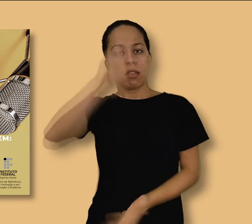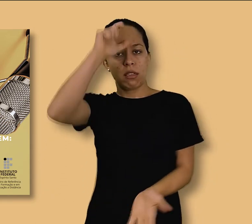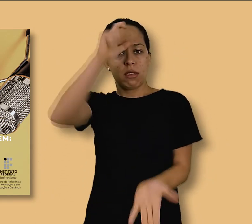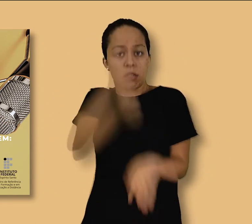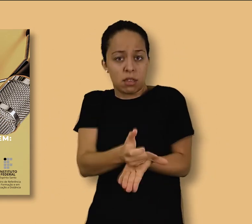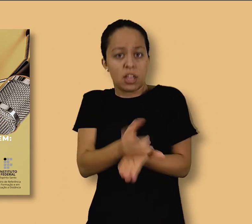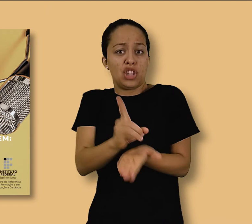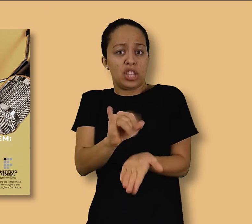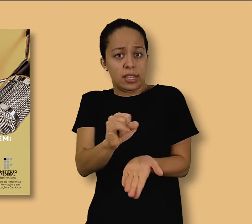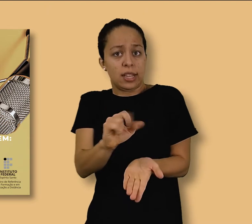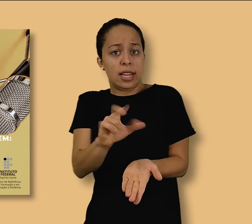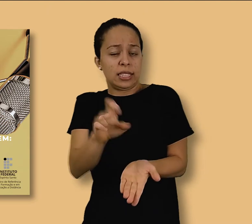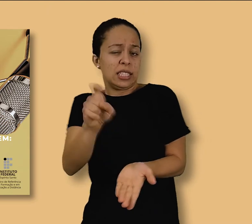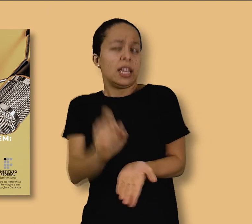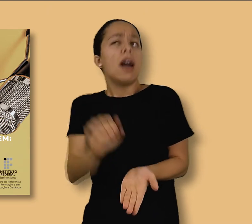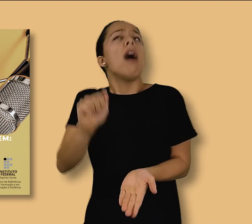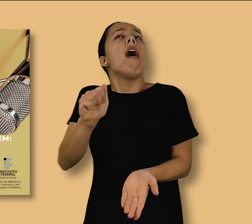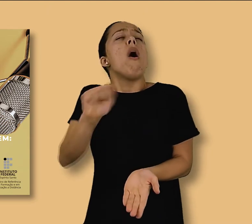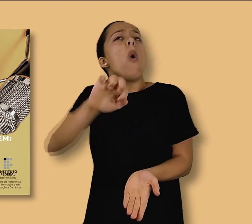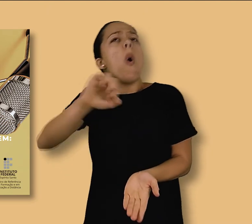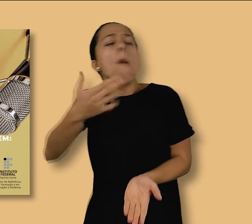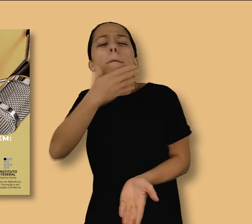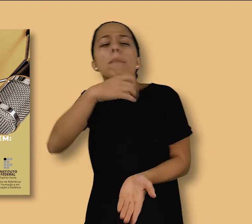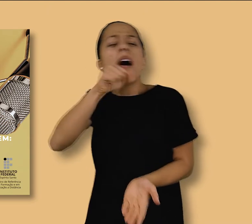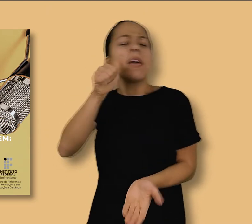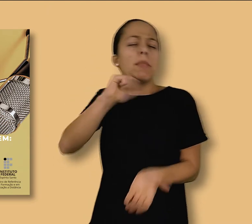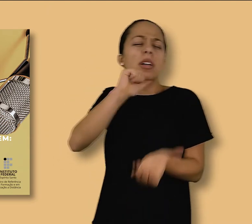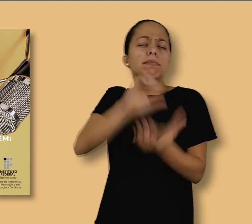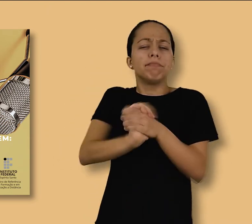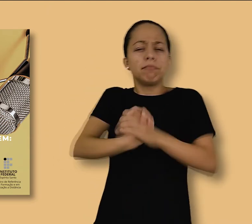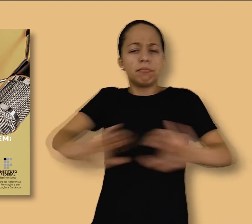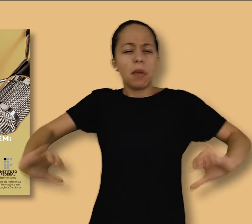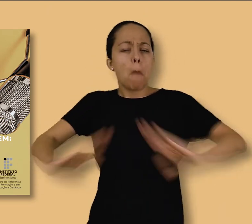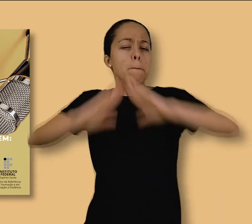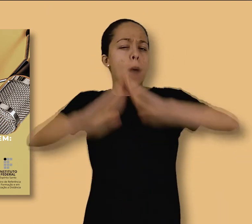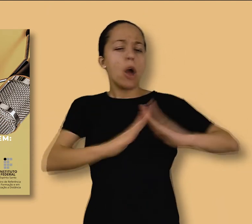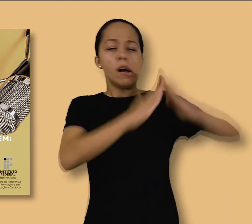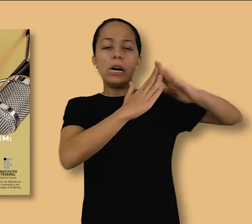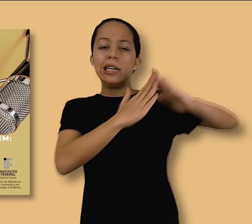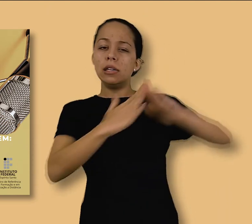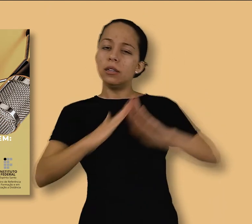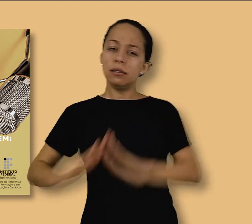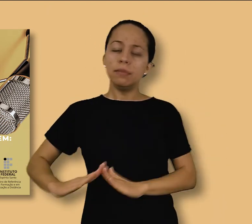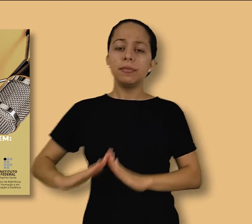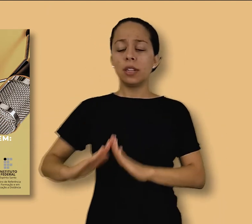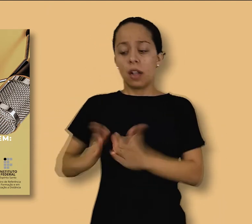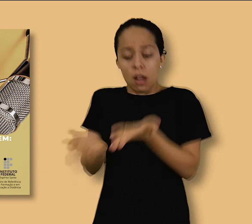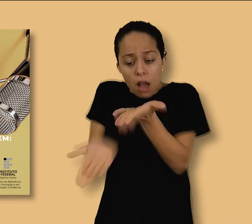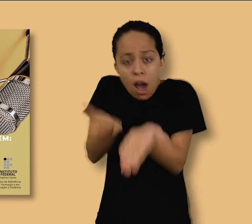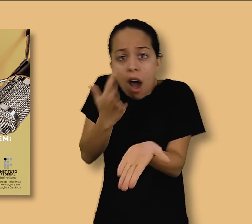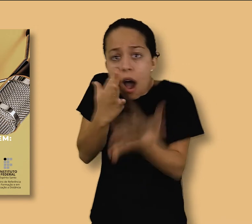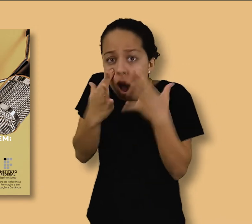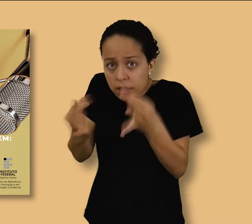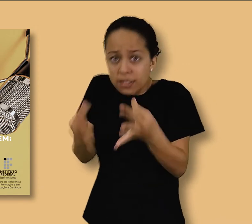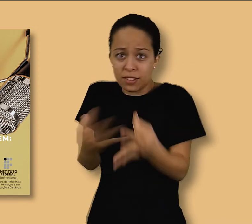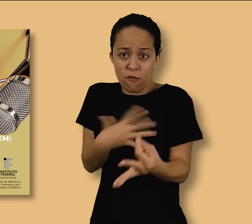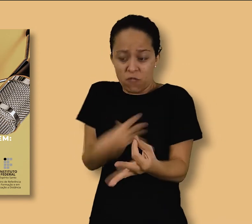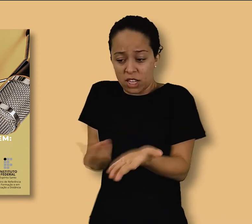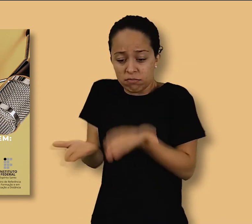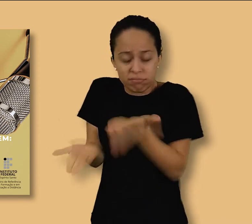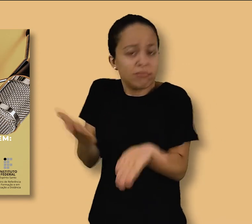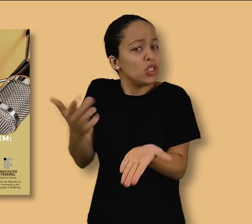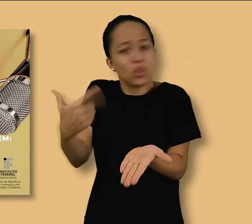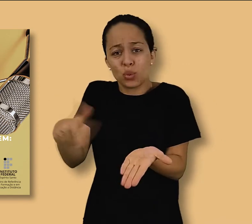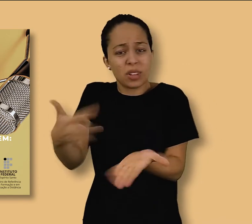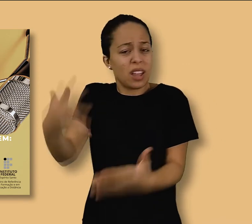ou os pais se separaram moram na favela não conseguem dar uma atenção é para o filho